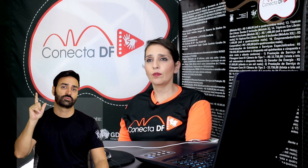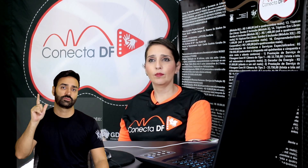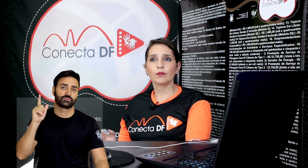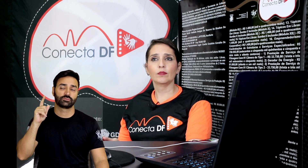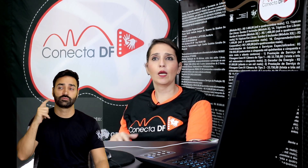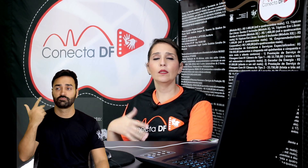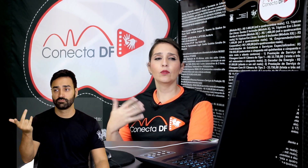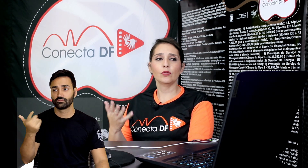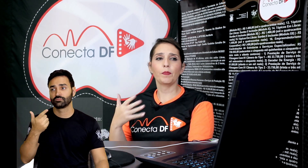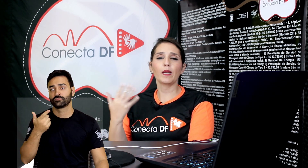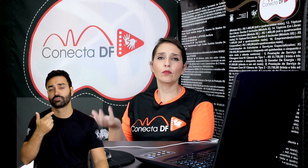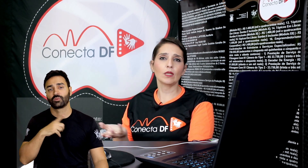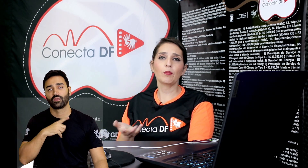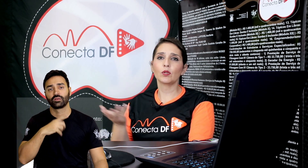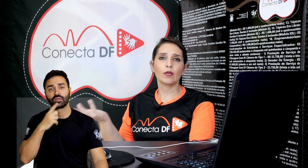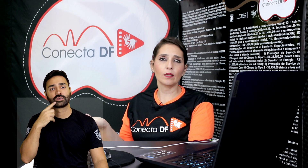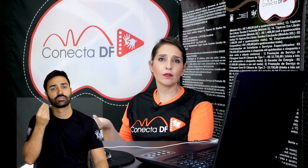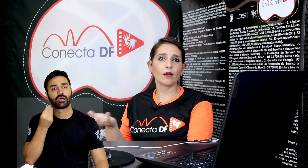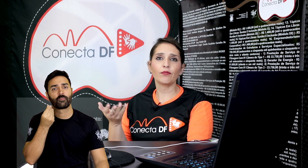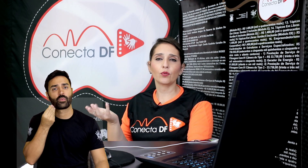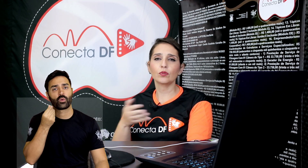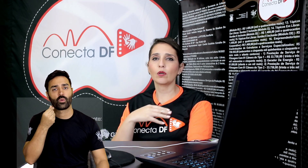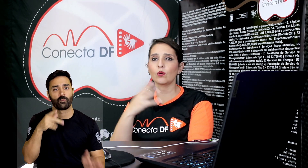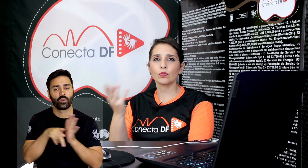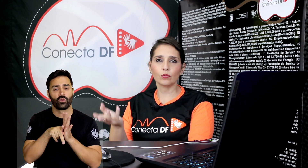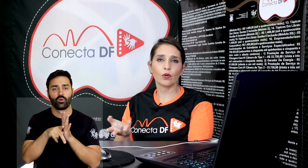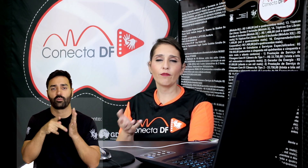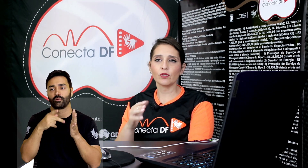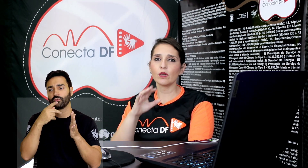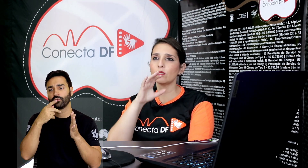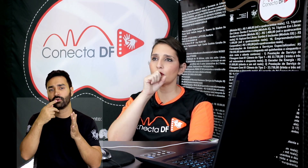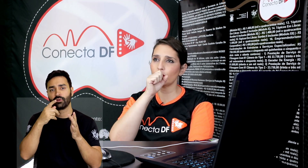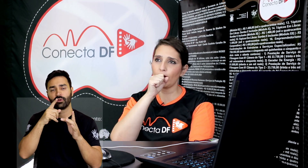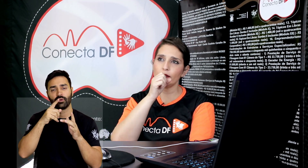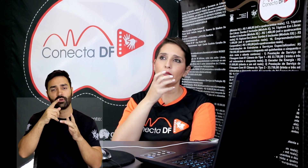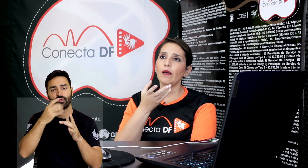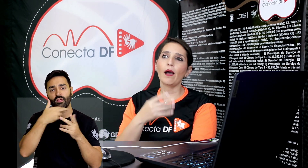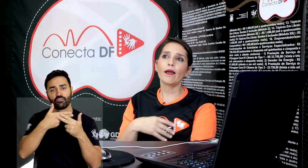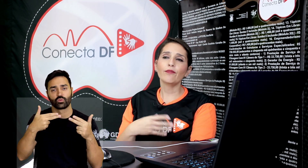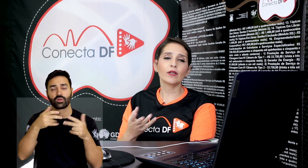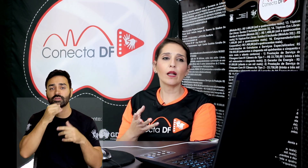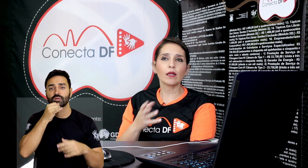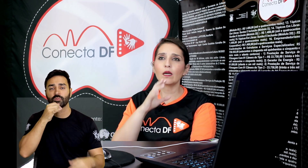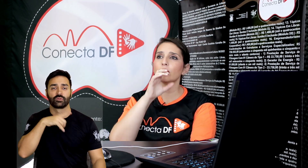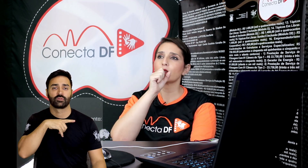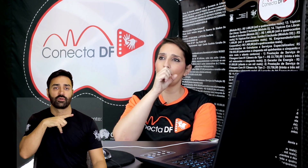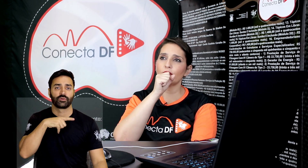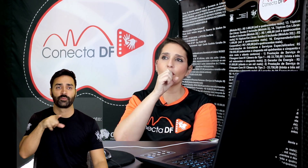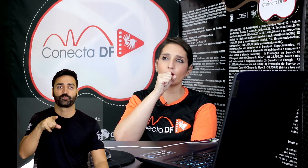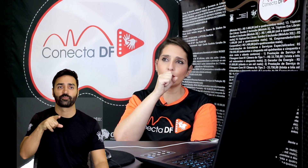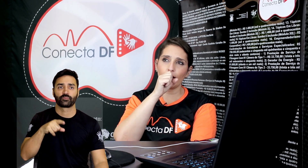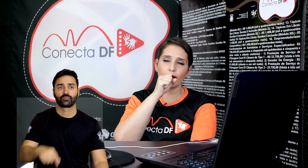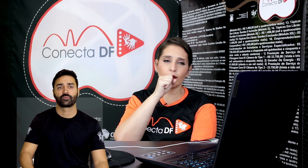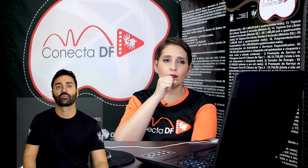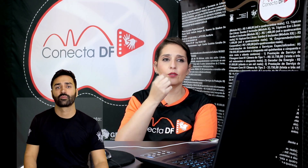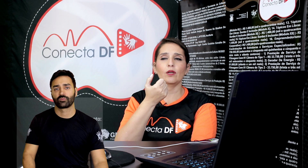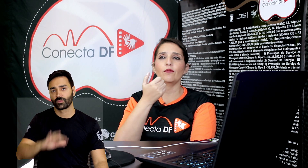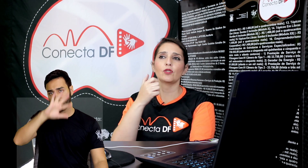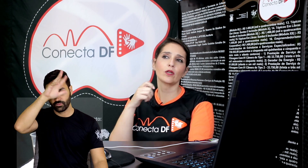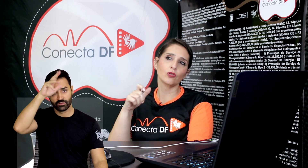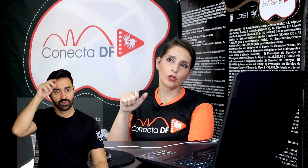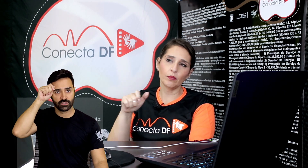sabor, tá? Então a gente pega o sabor da fruta ou do refrigerante, a gente faz. É Fanta laranja, então é refrigerante de